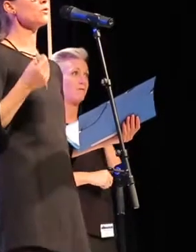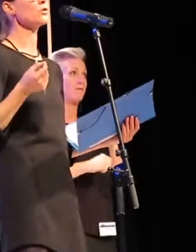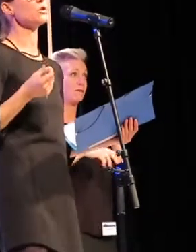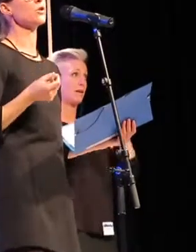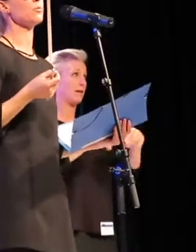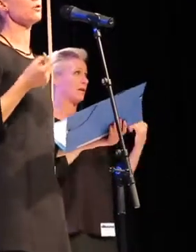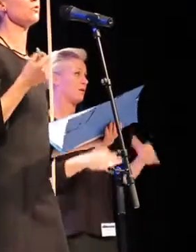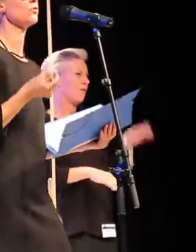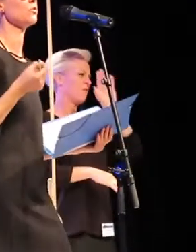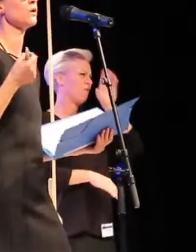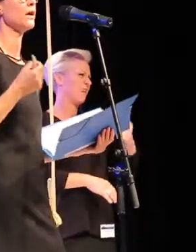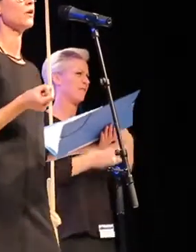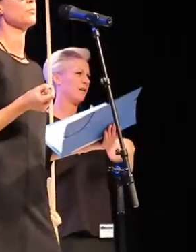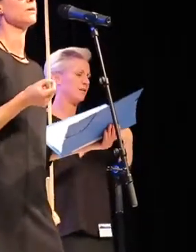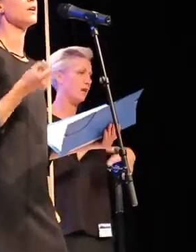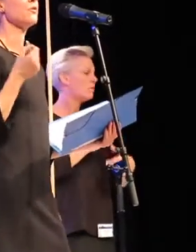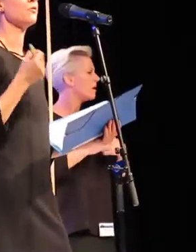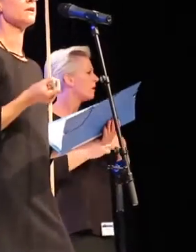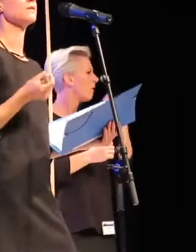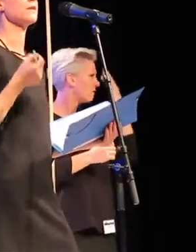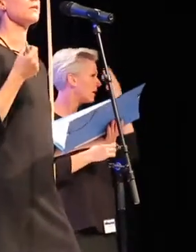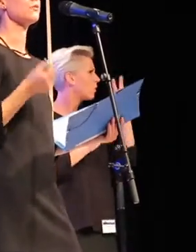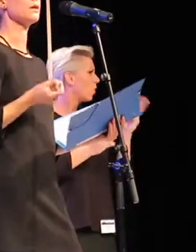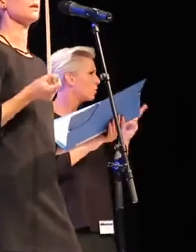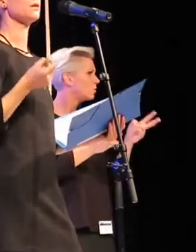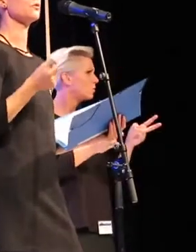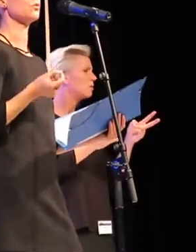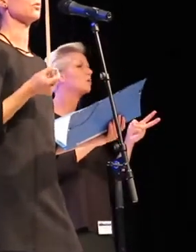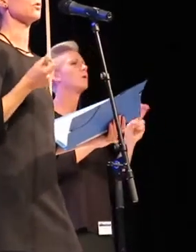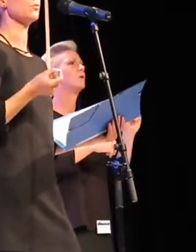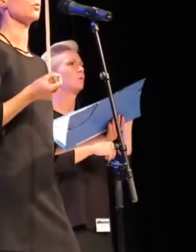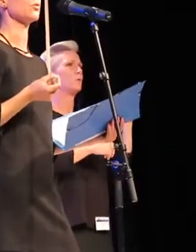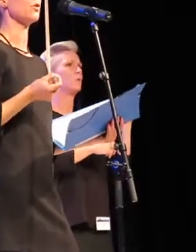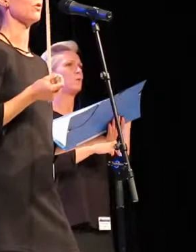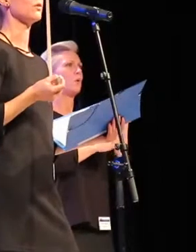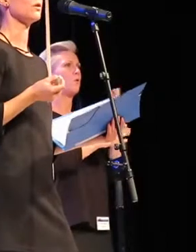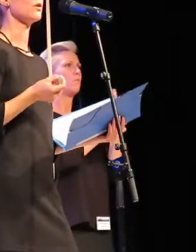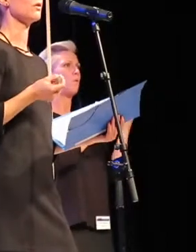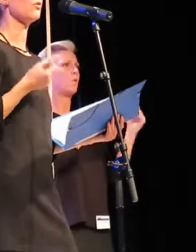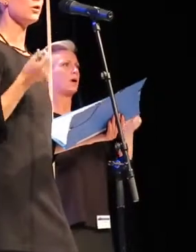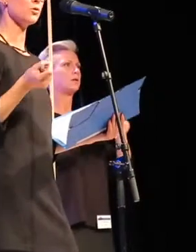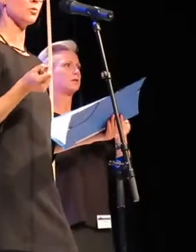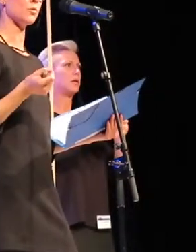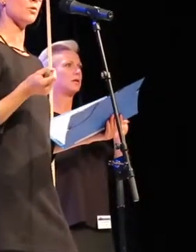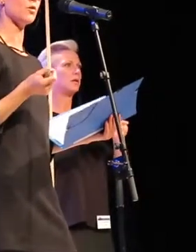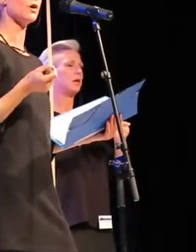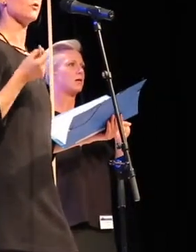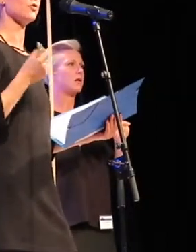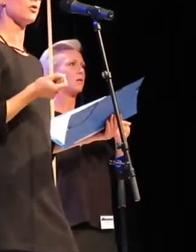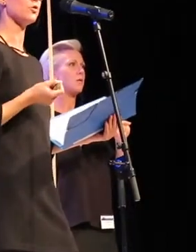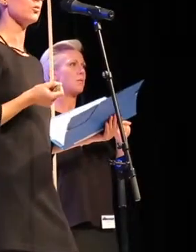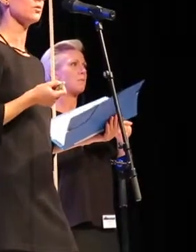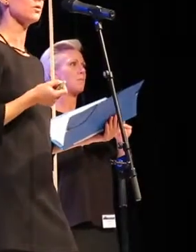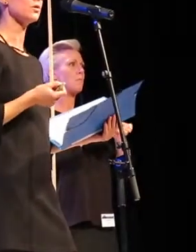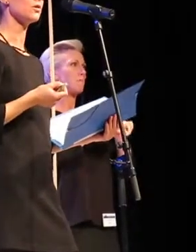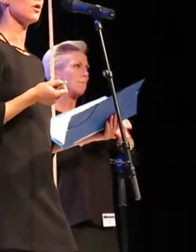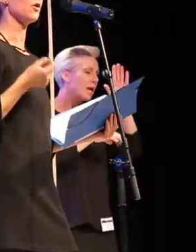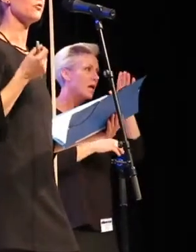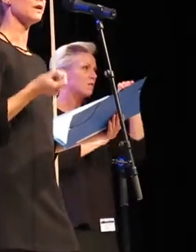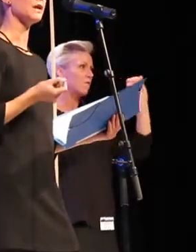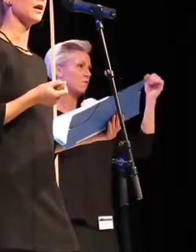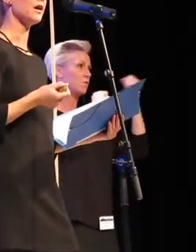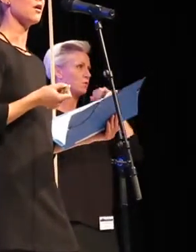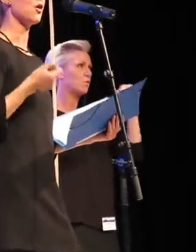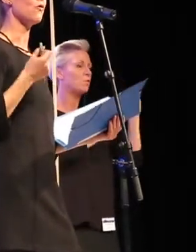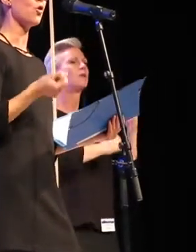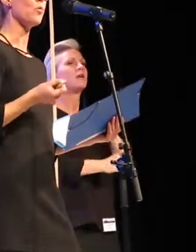Men jag är också övertygad om att just nu i det här rummet finns det ett väldigt stort mått av, ovanligt stort mått av frustration,